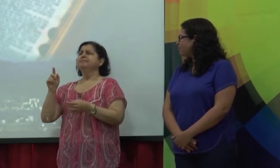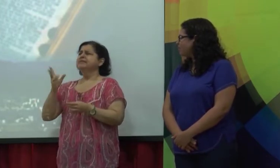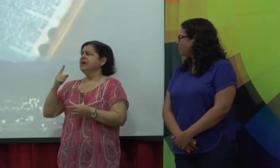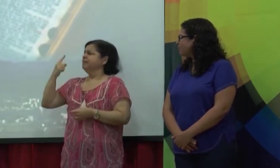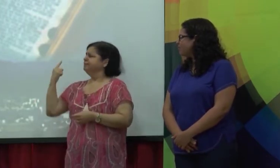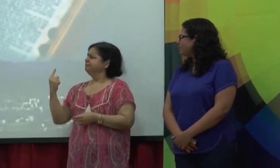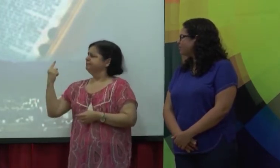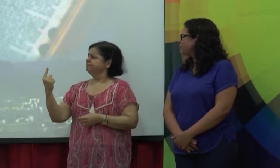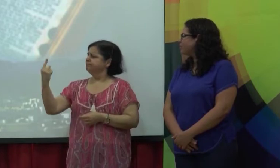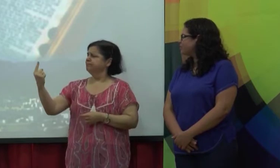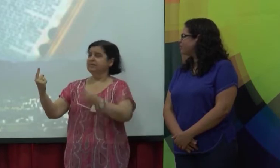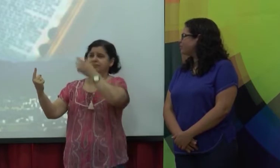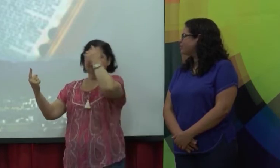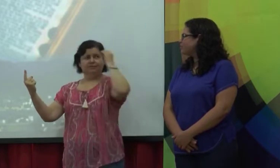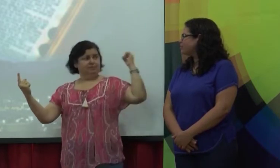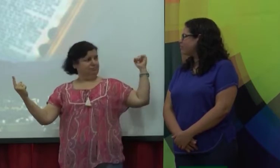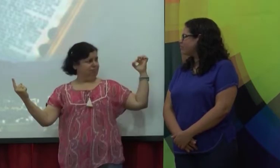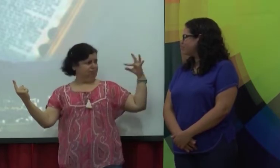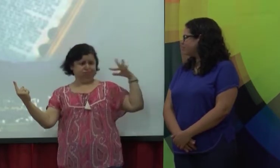Ele nos trouxe o amor,